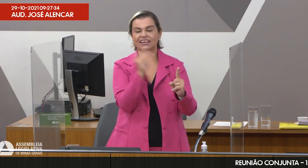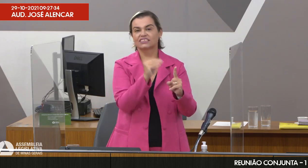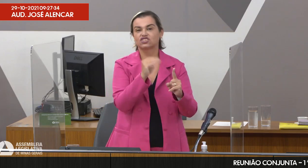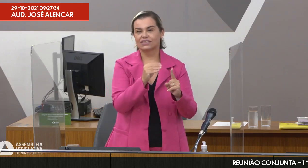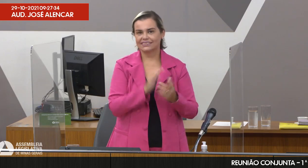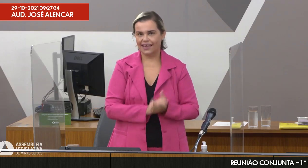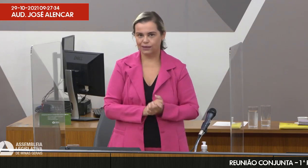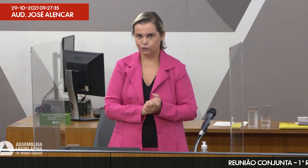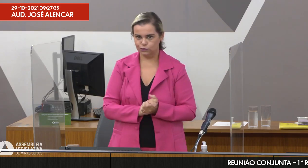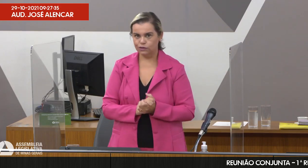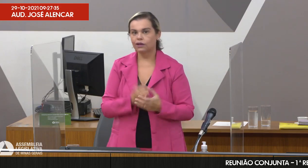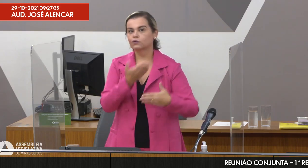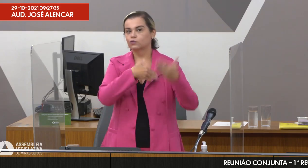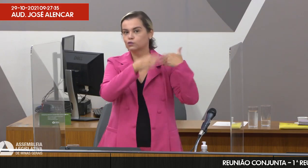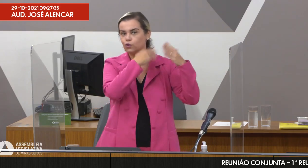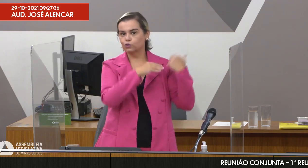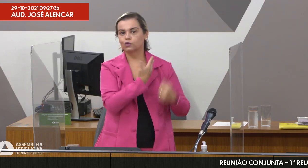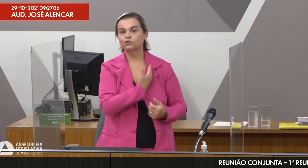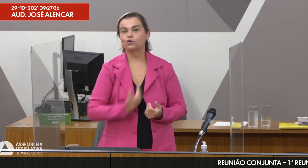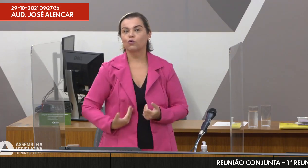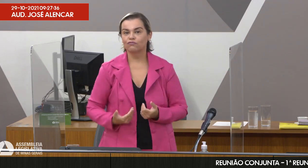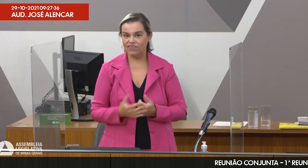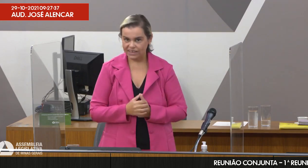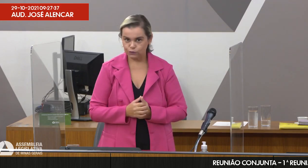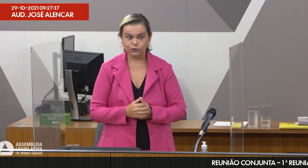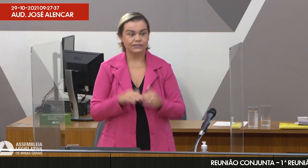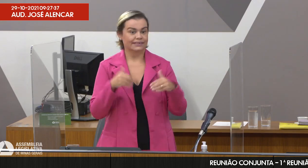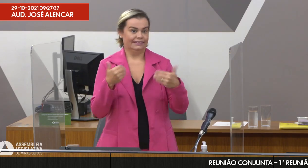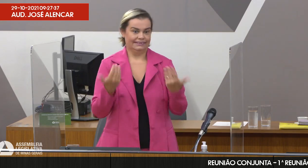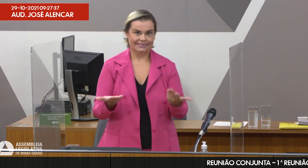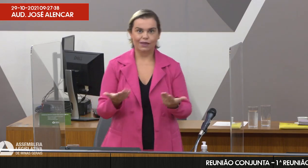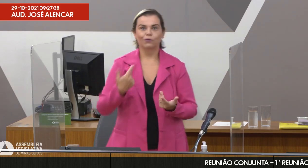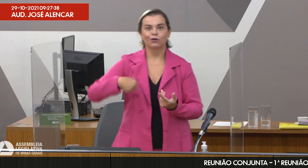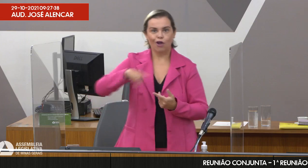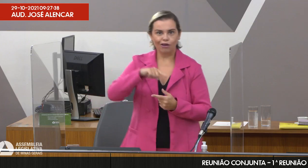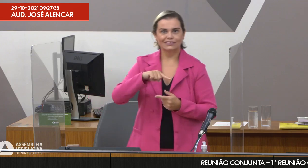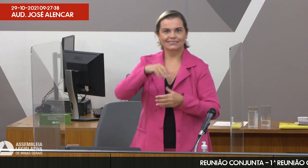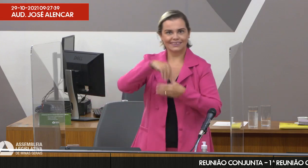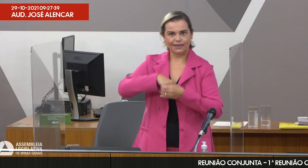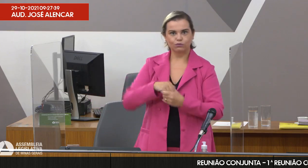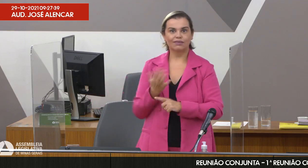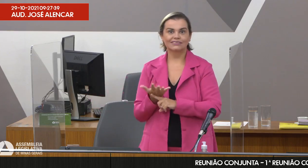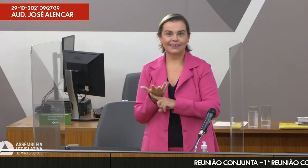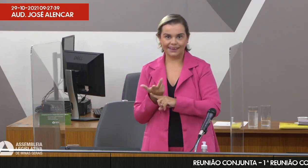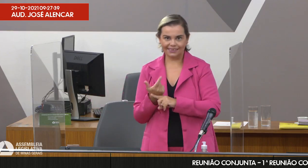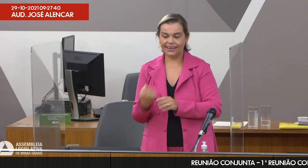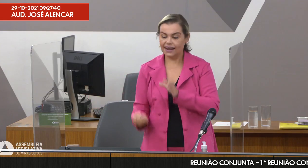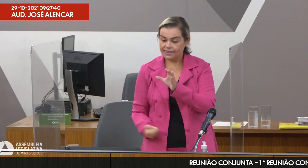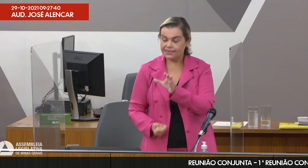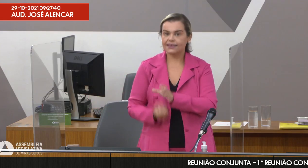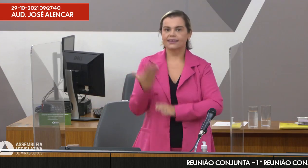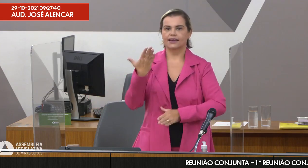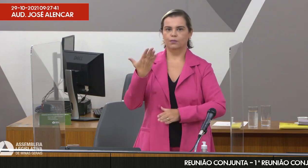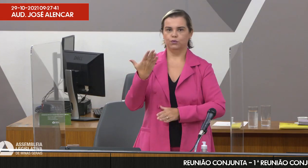E a ministra Damaris percebeu que esse público tinha